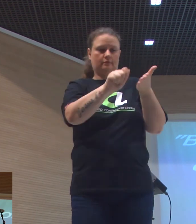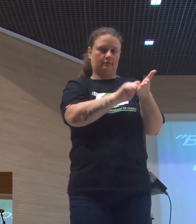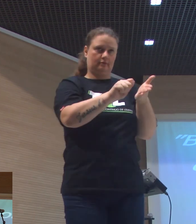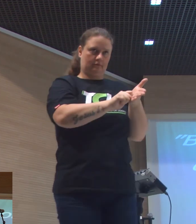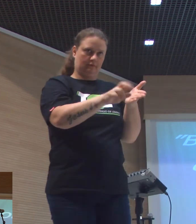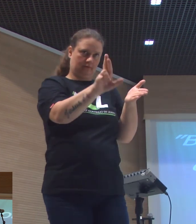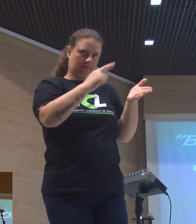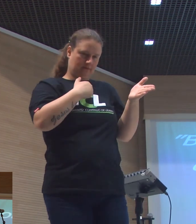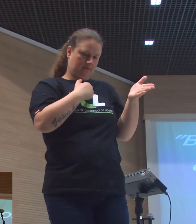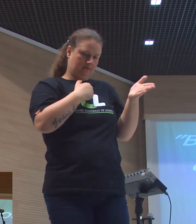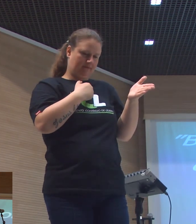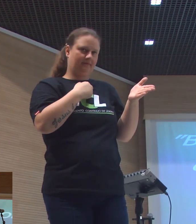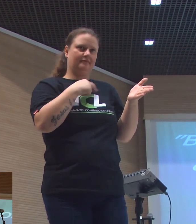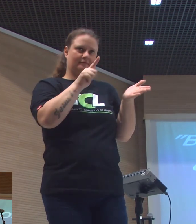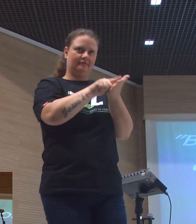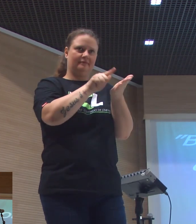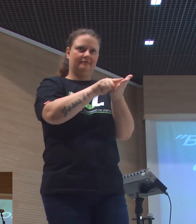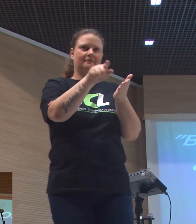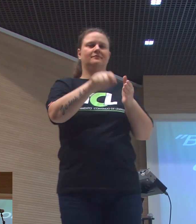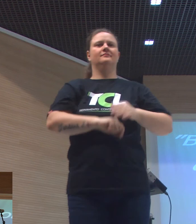sua resposta.